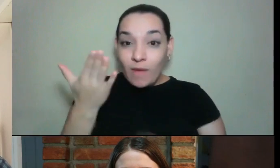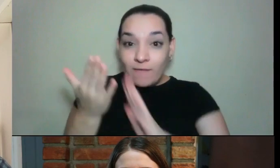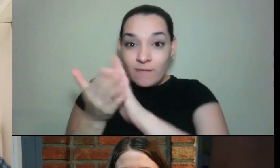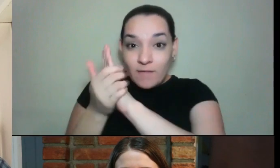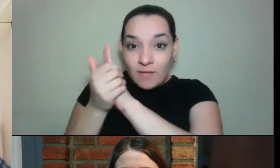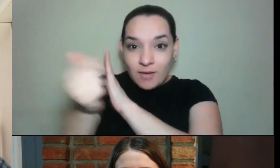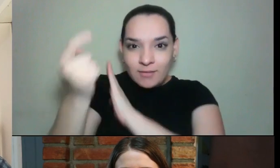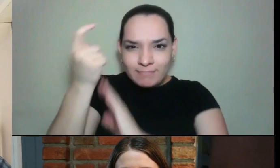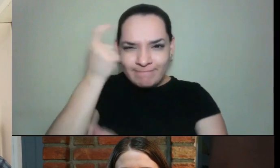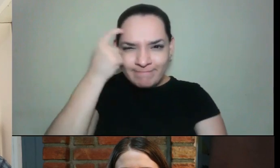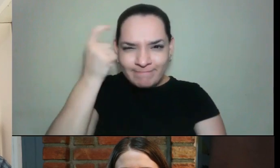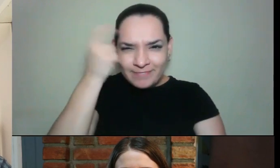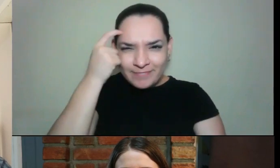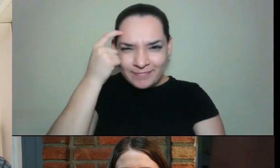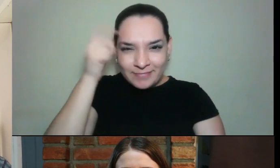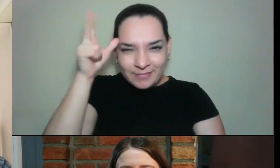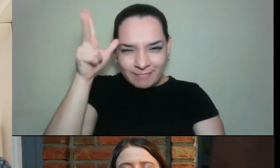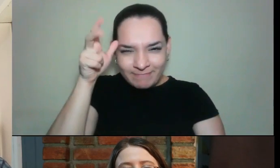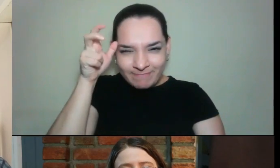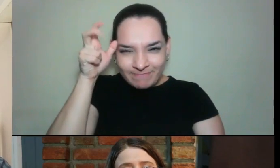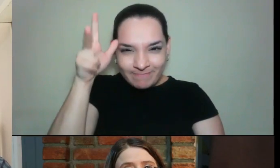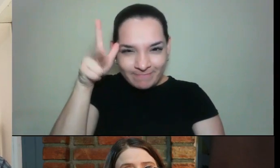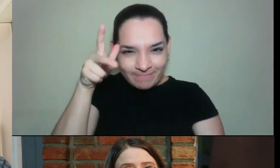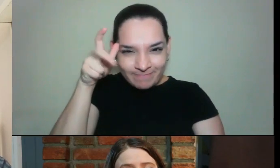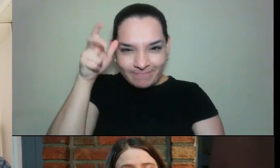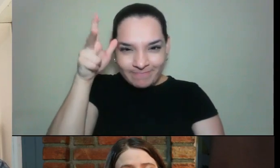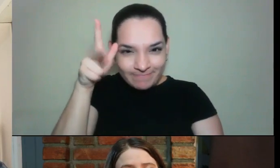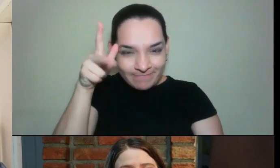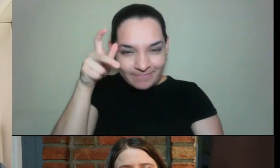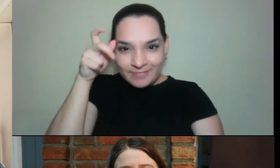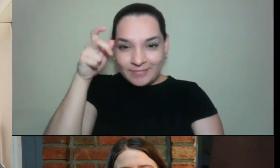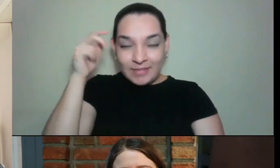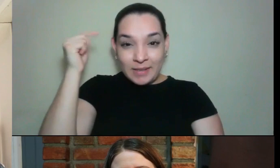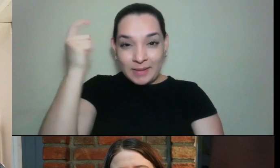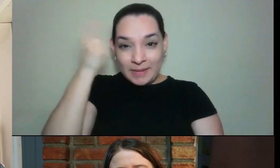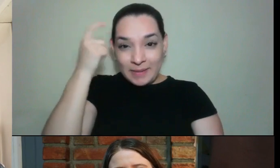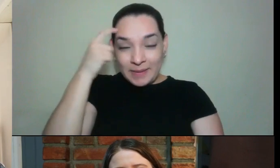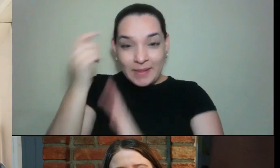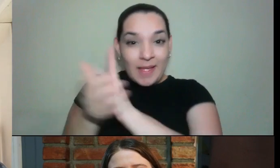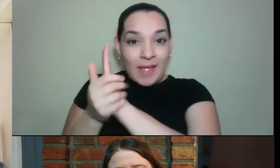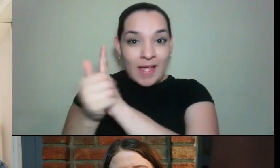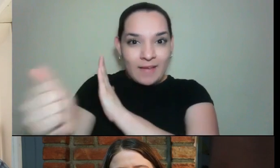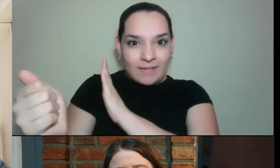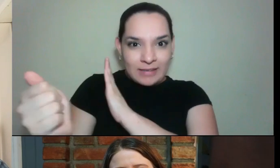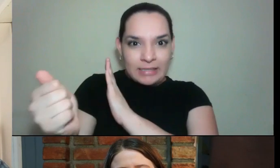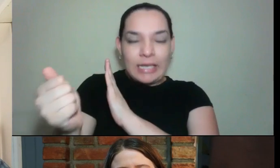da una nueva capacidad de reflexión y de percepción hacia el mundo.